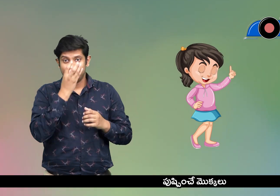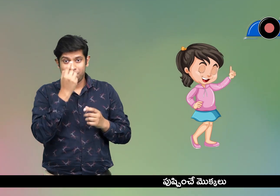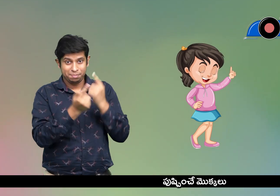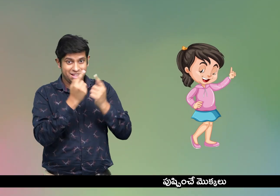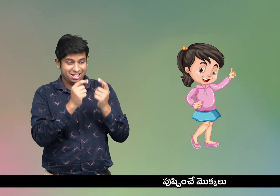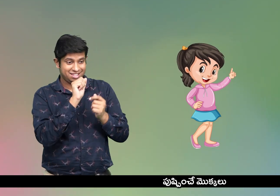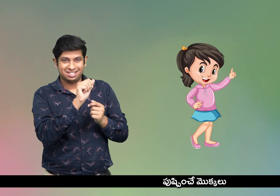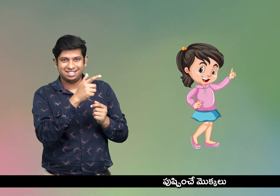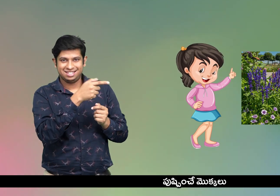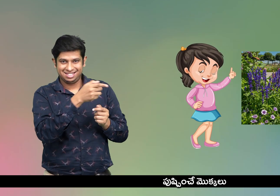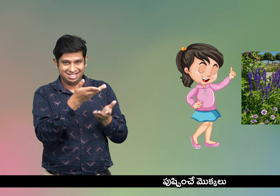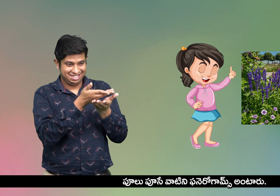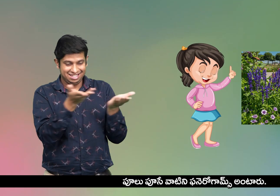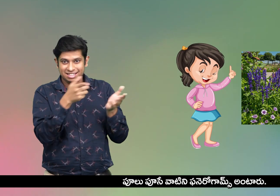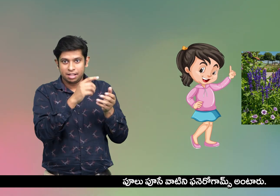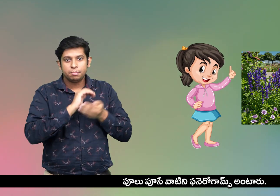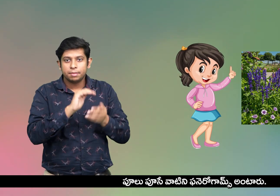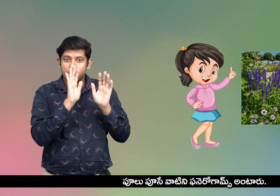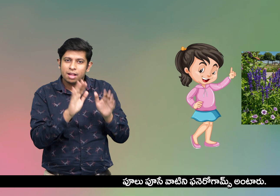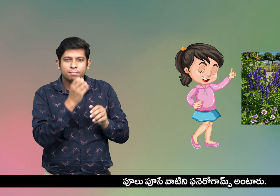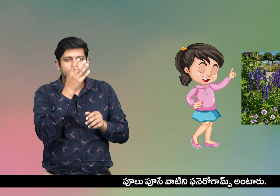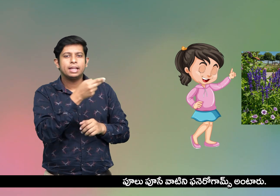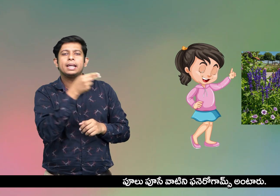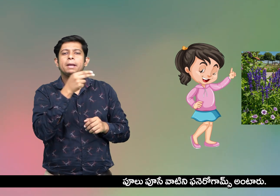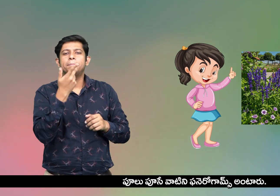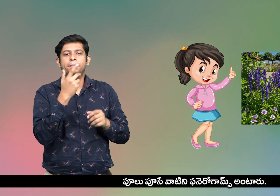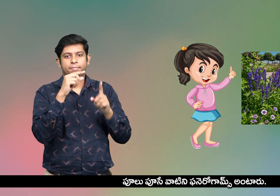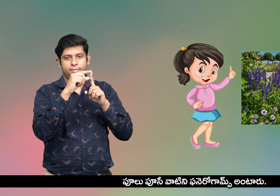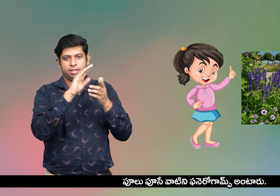పుష్పించే మొక్కలు. పూలు పూసే వాటిని ఫనెరోగామ్స్ అంటారు.